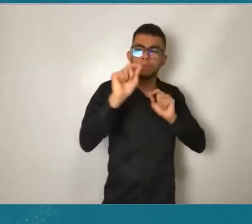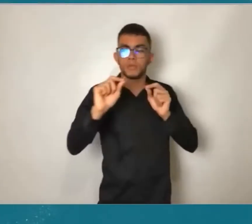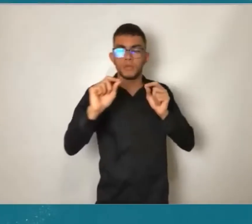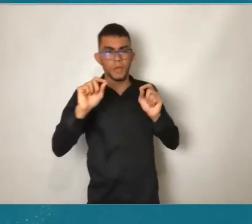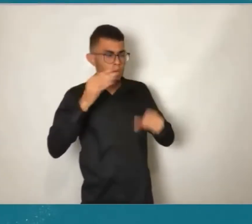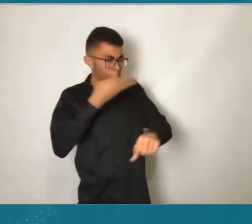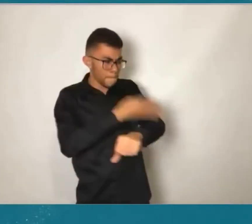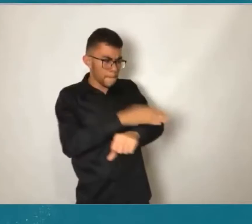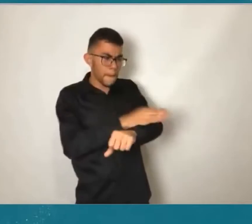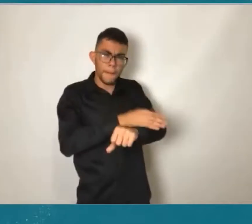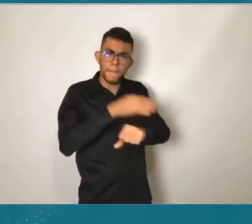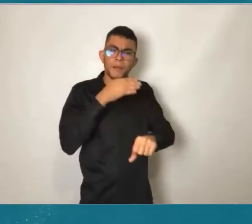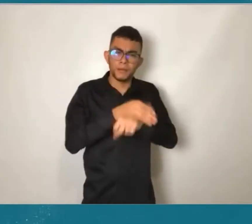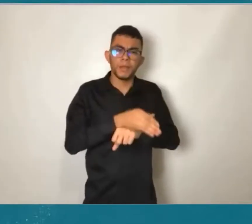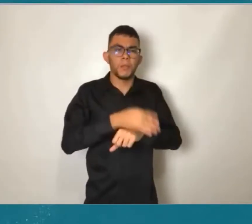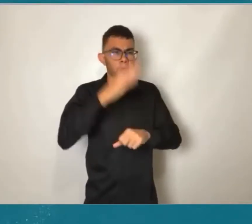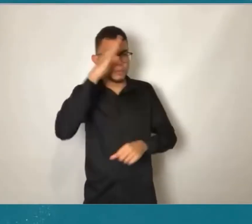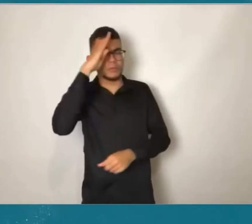Senhor Jesus.